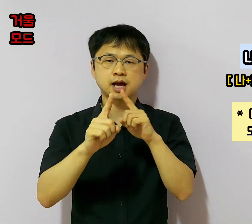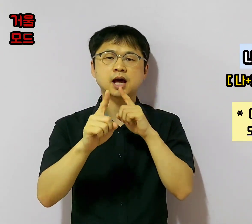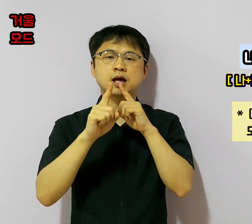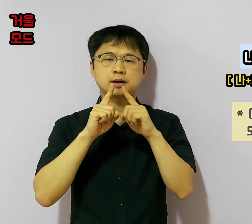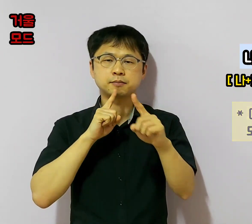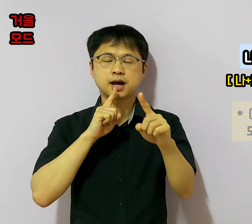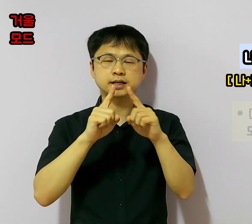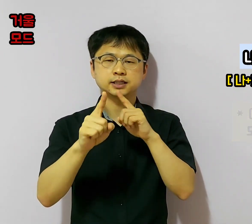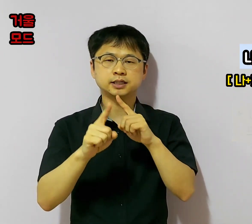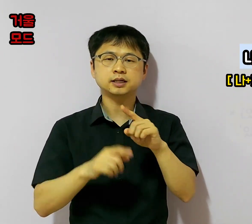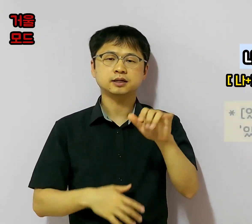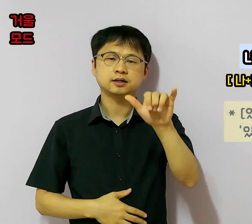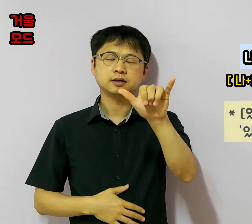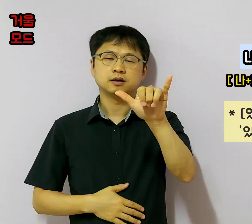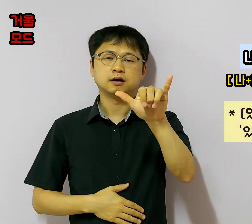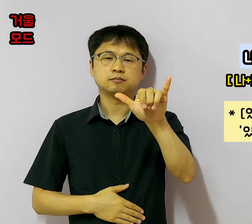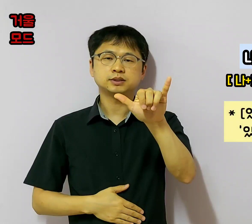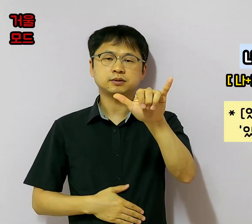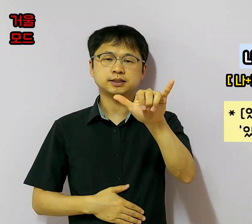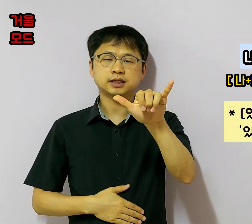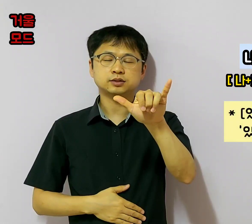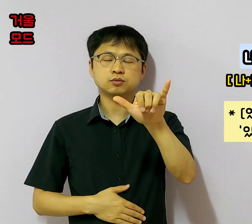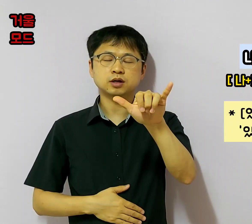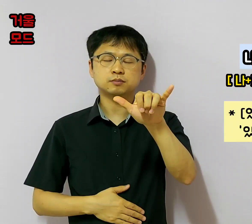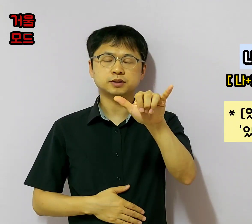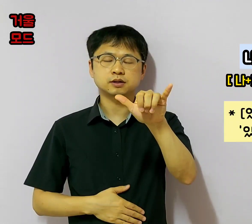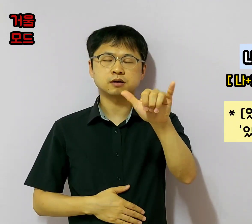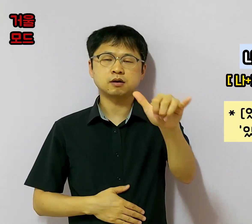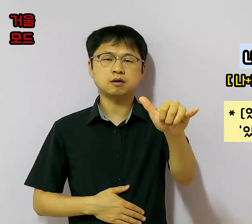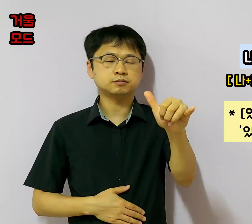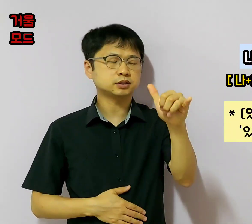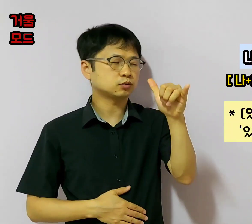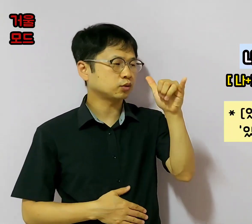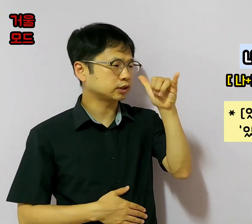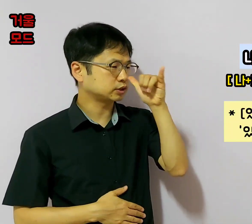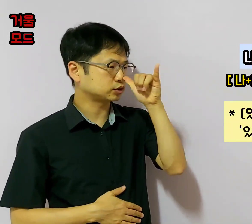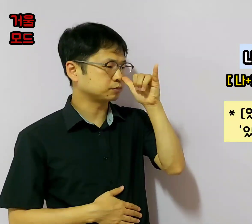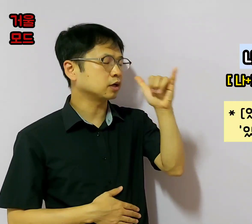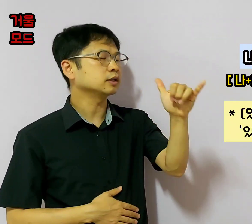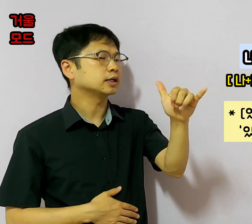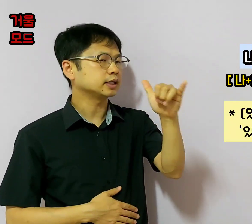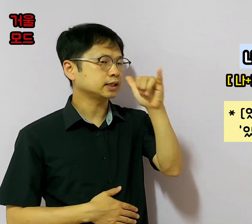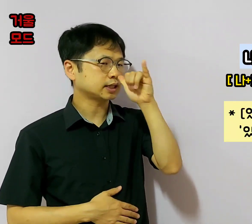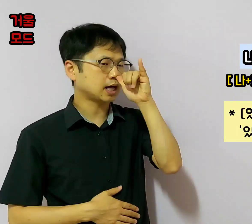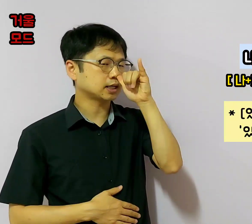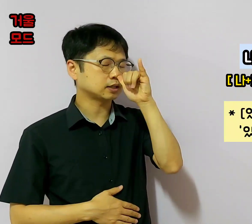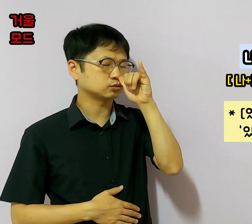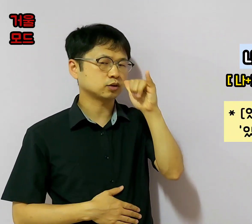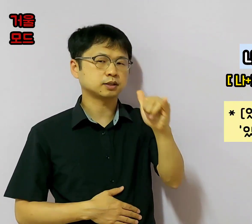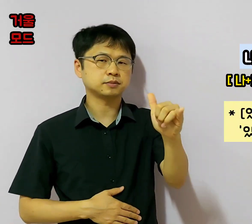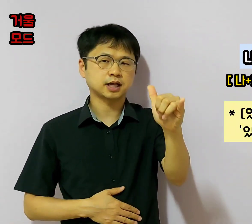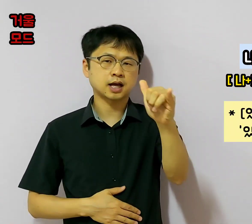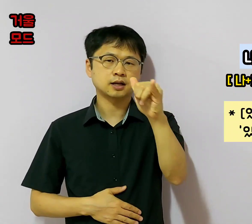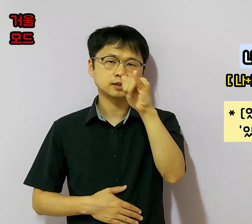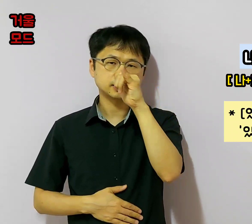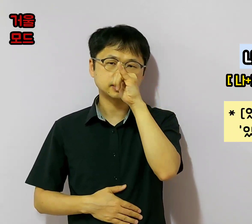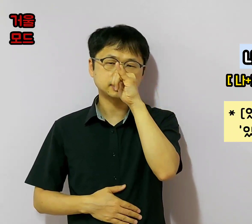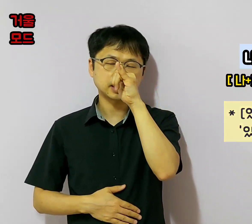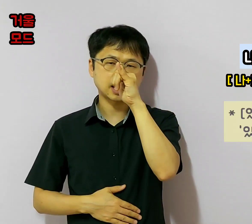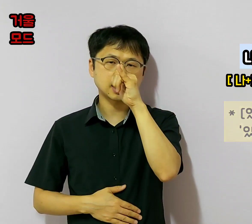됩니다. 말이. 엄지와 새끼손가락을 펴서 엄지를 코에 대주시면 있다라는 수어가 됩니다. 있다.